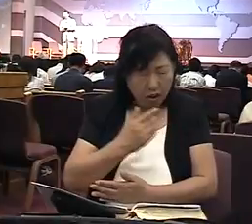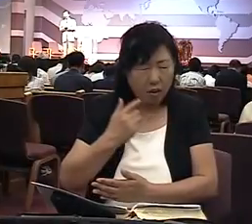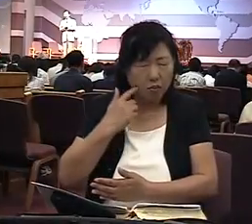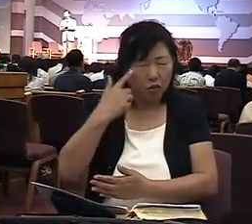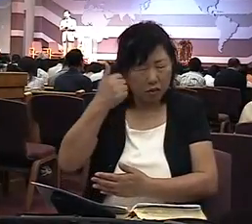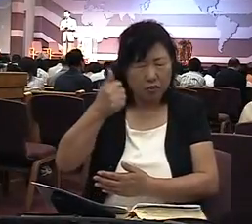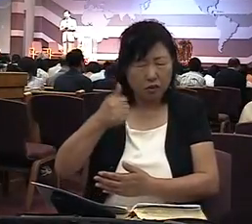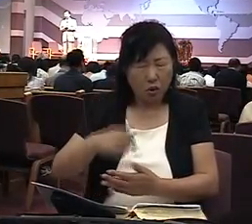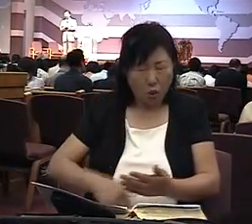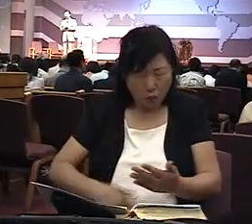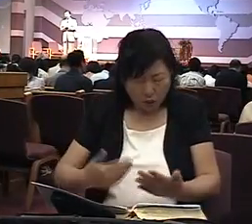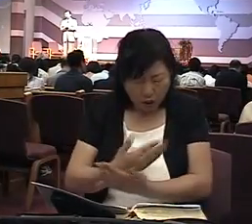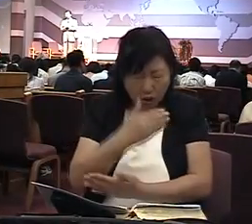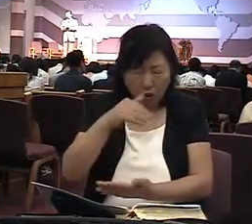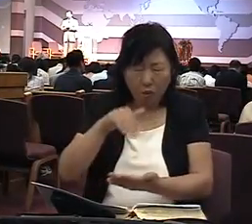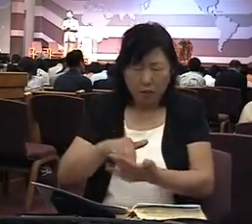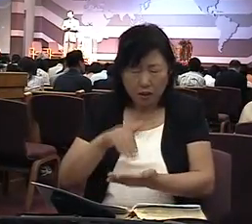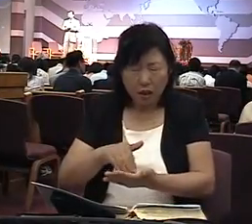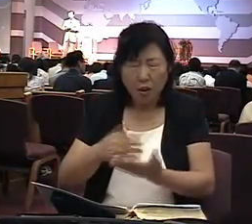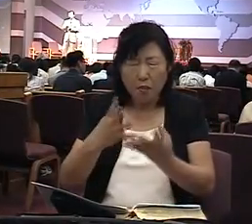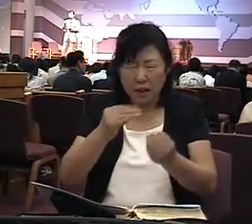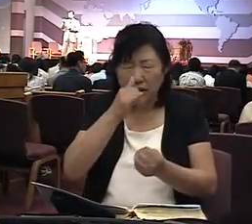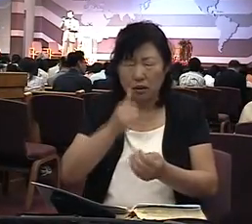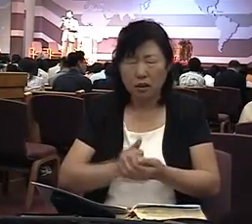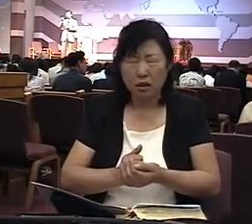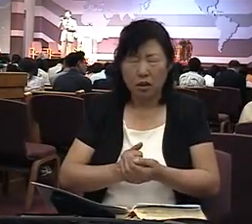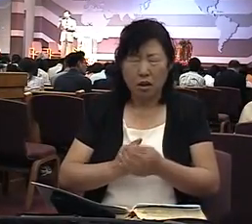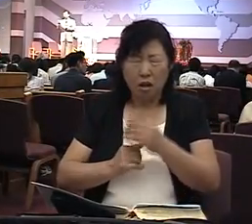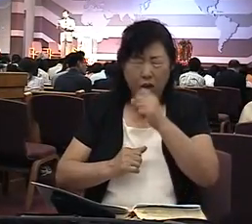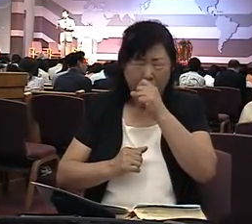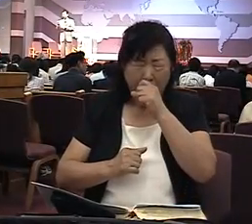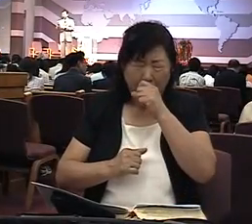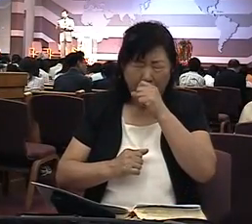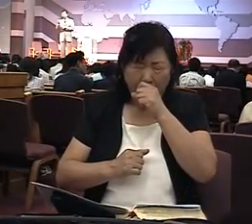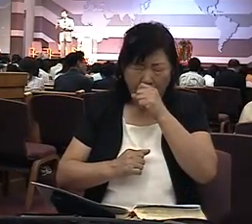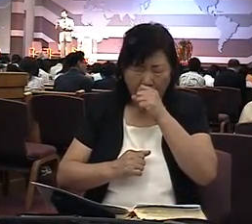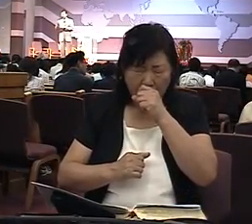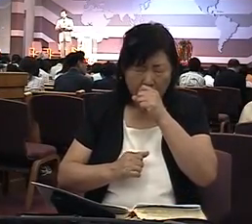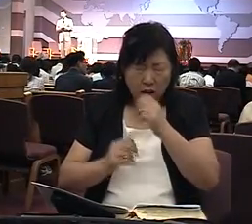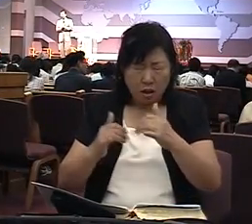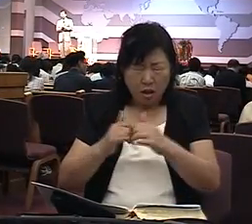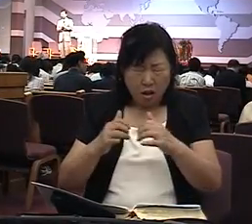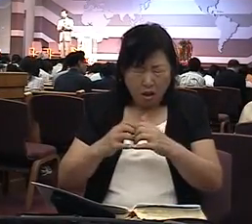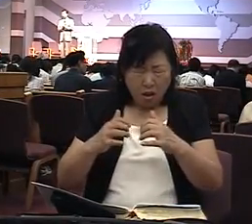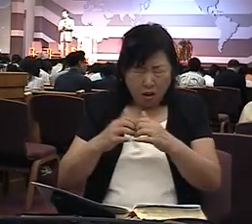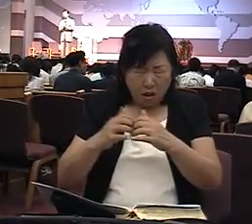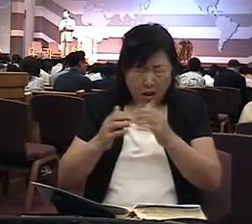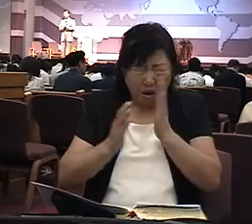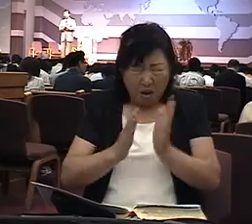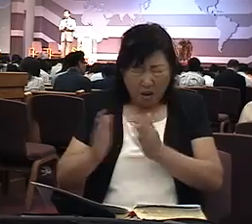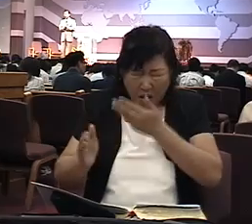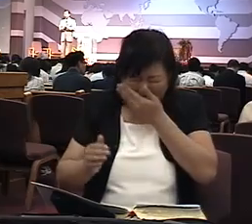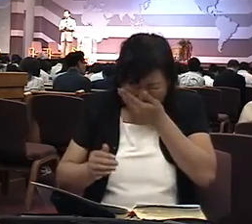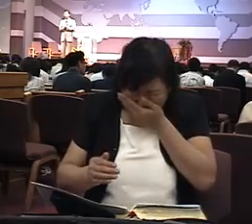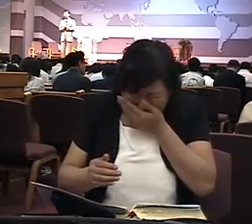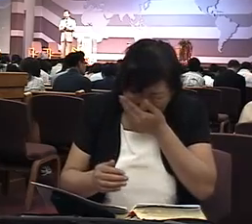게 많더라고요. 이 전쟁에 임할 준비를 하면서 이러한 긴장으로 훈련 사역을